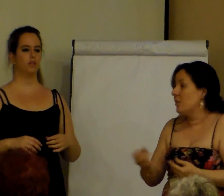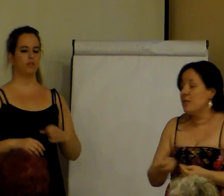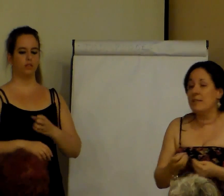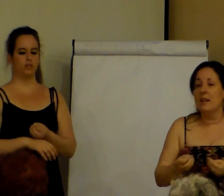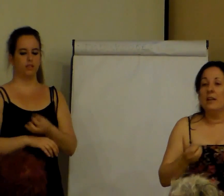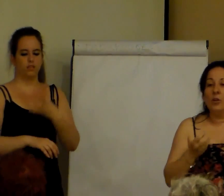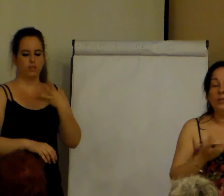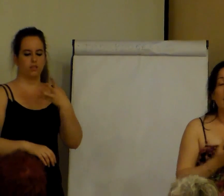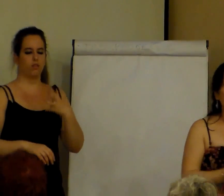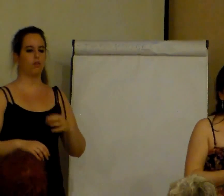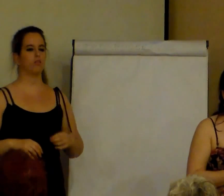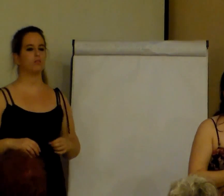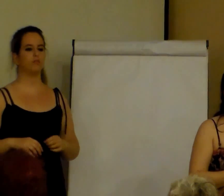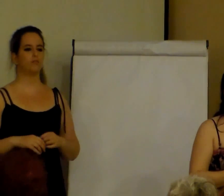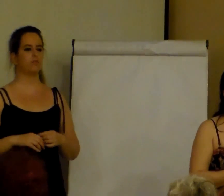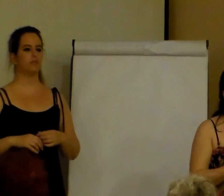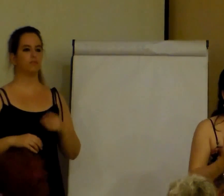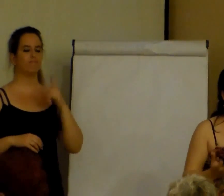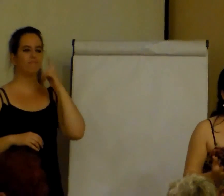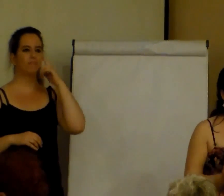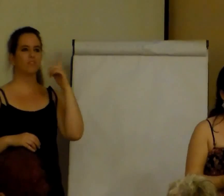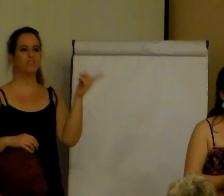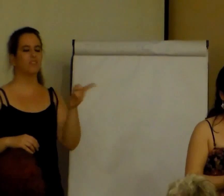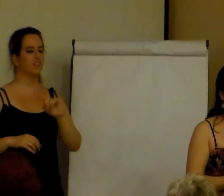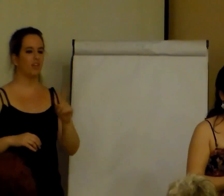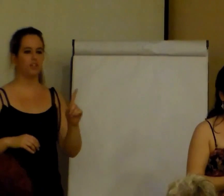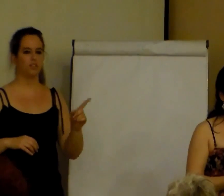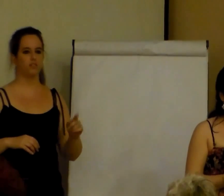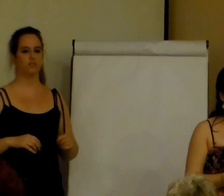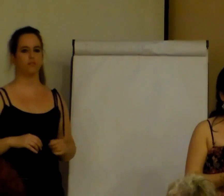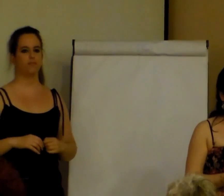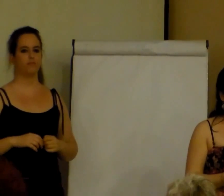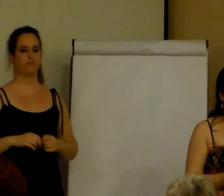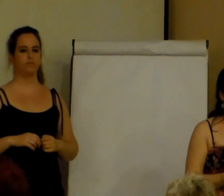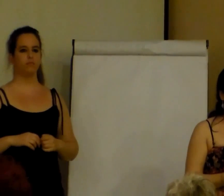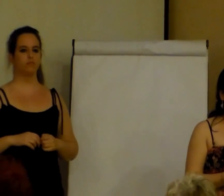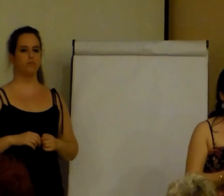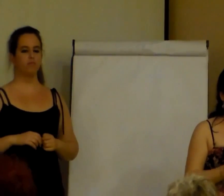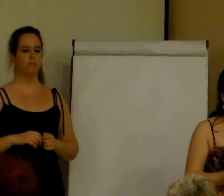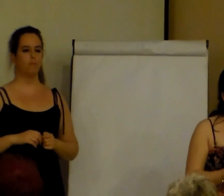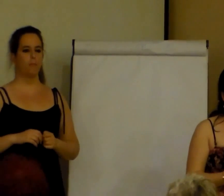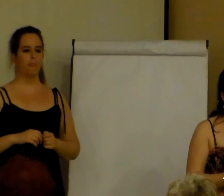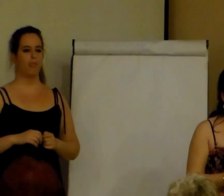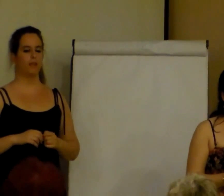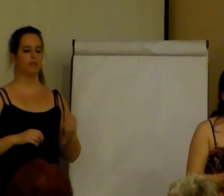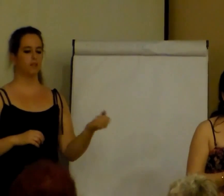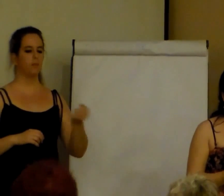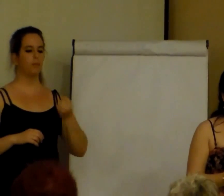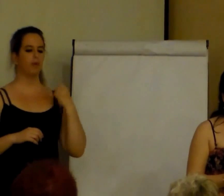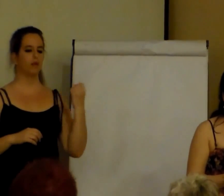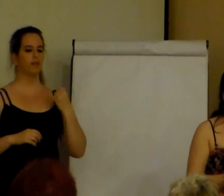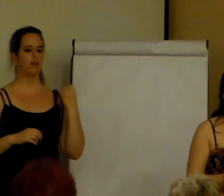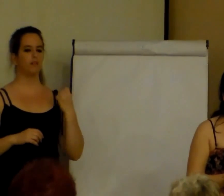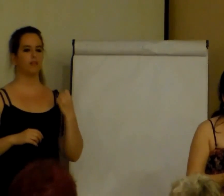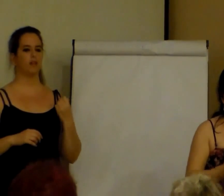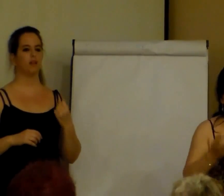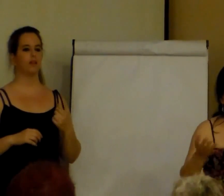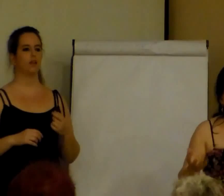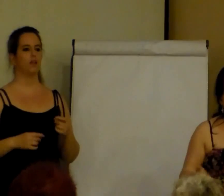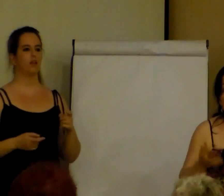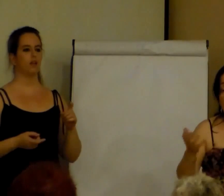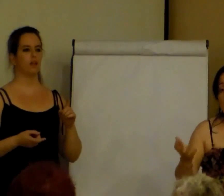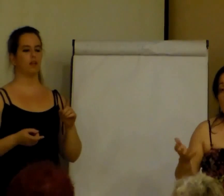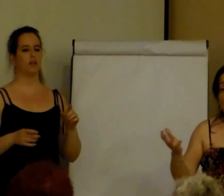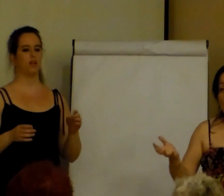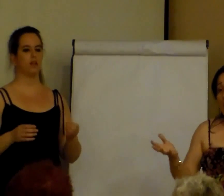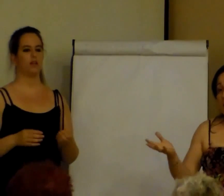articulación hinchada. Entonces no entienden por qué se queja tanto el paciente. Entonces, bueno, es importante que la pareja o